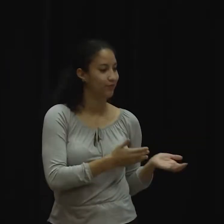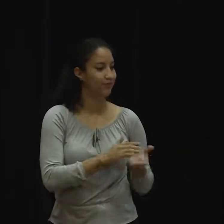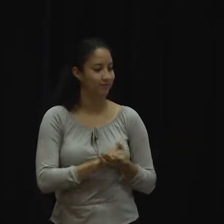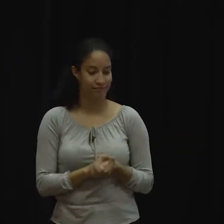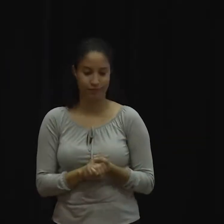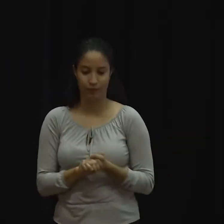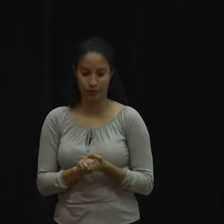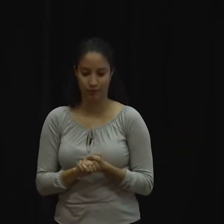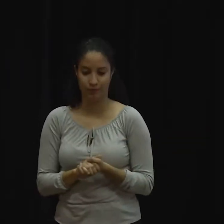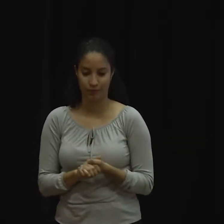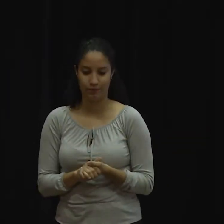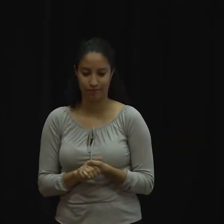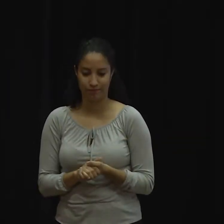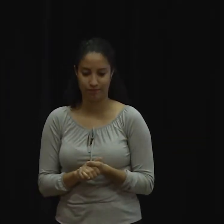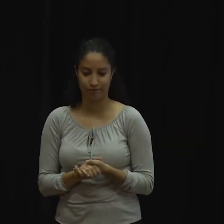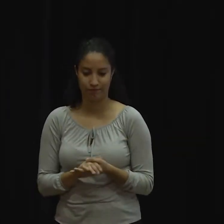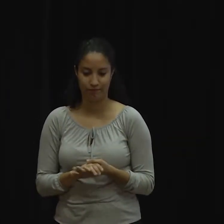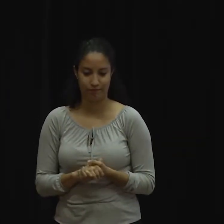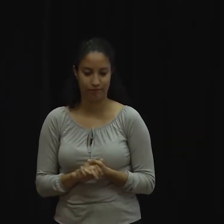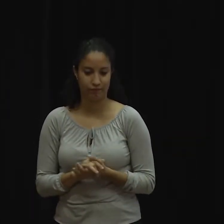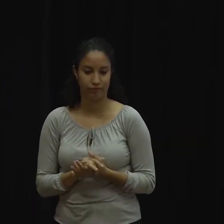E convido, então, a professora Janaína.